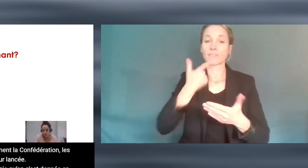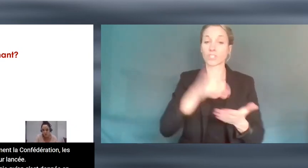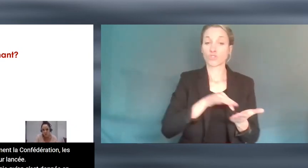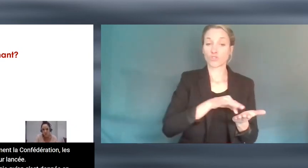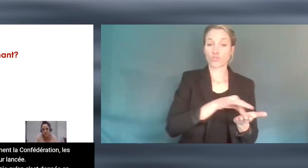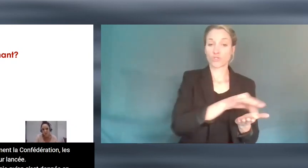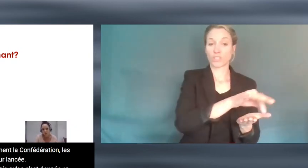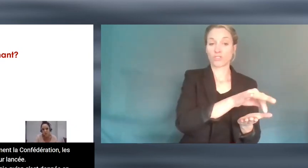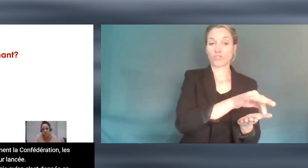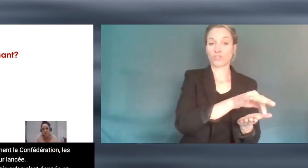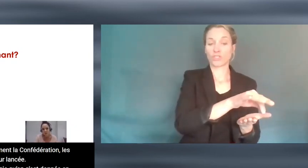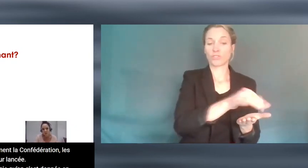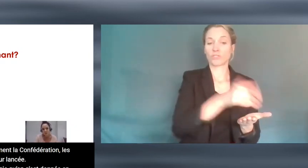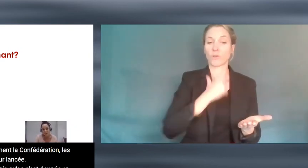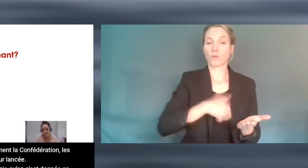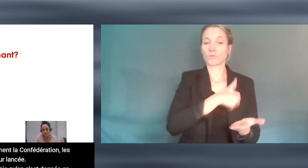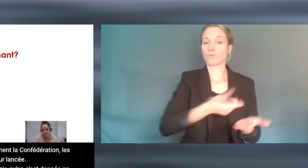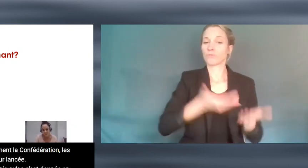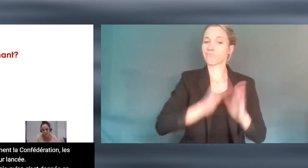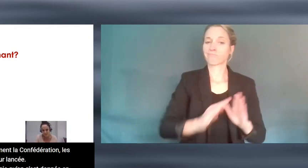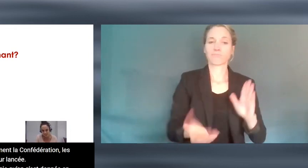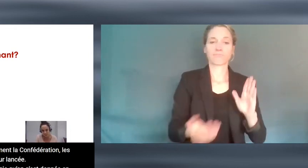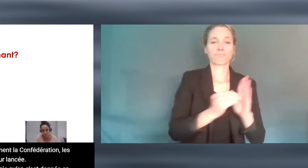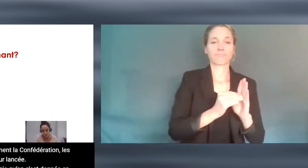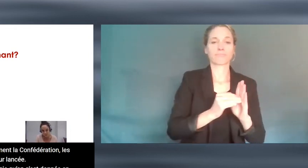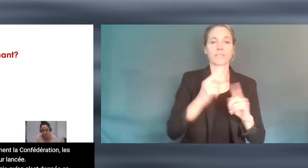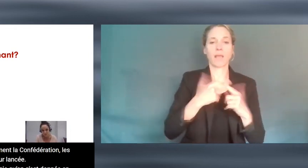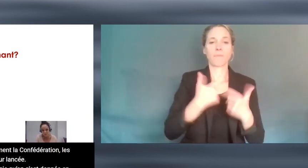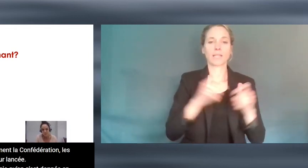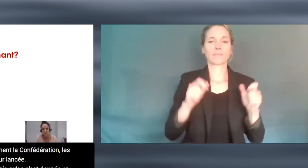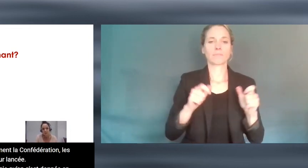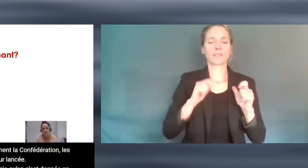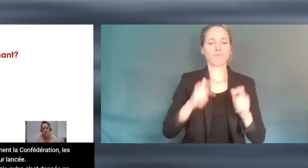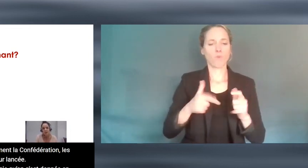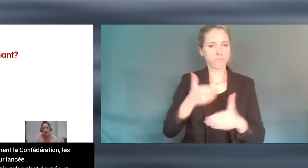s'est donnée en Suisse dans le domaine de l'accessibilité aussi,